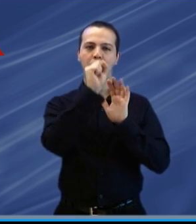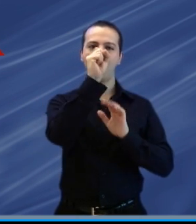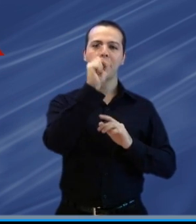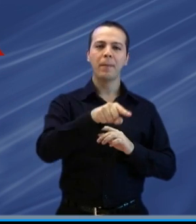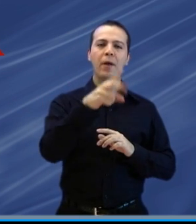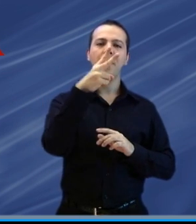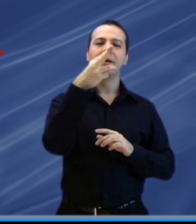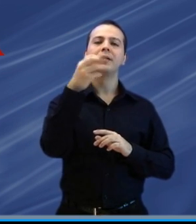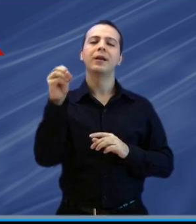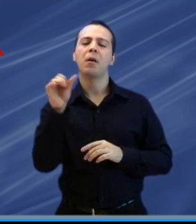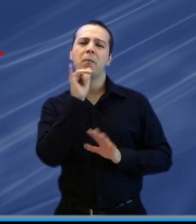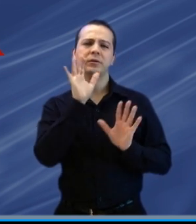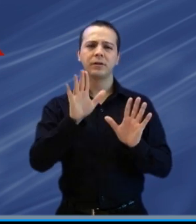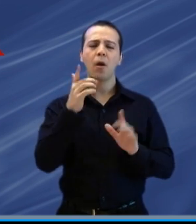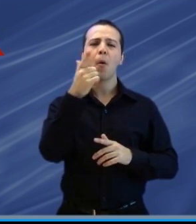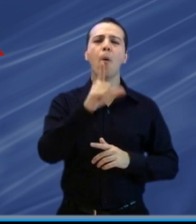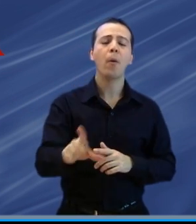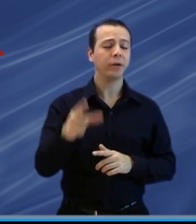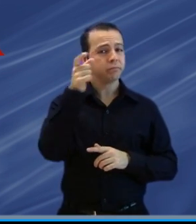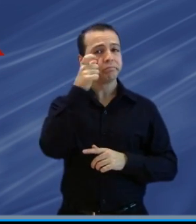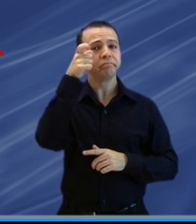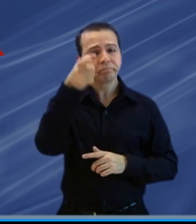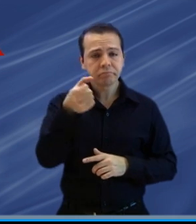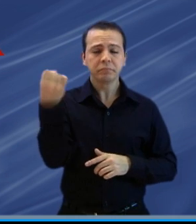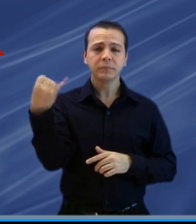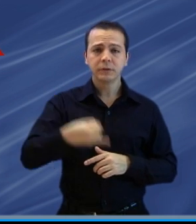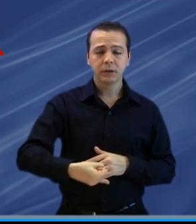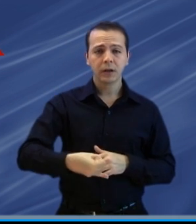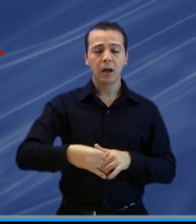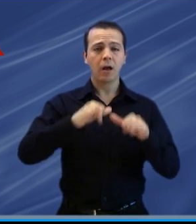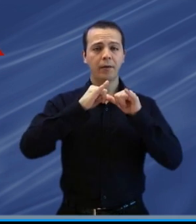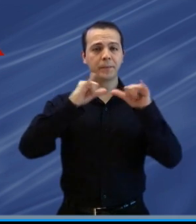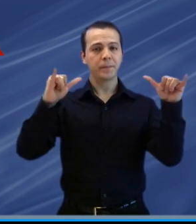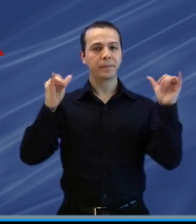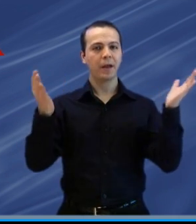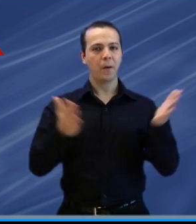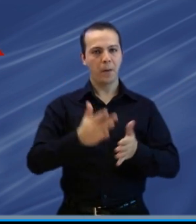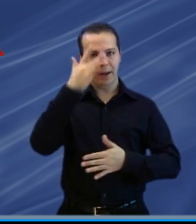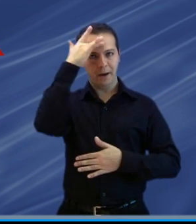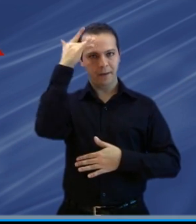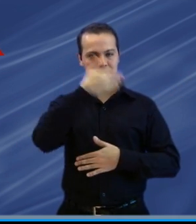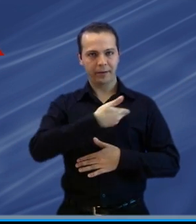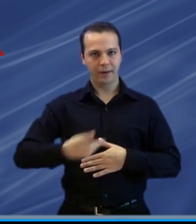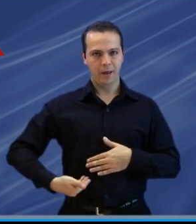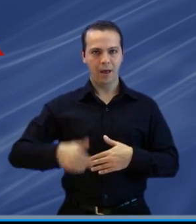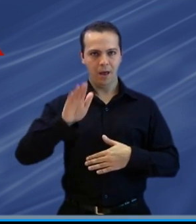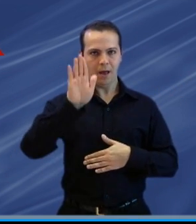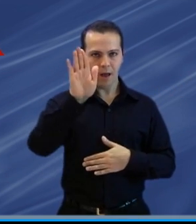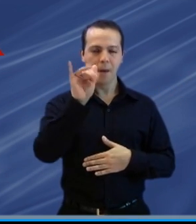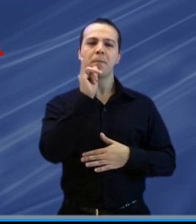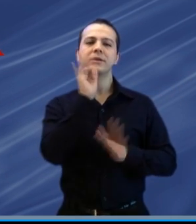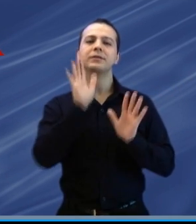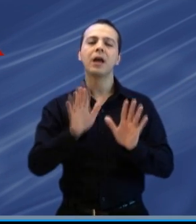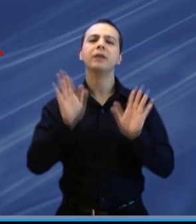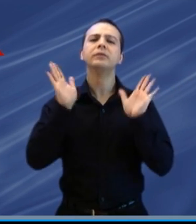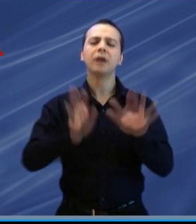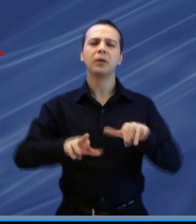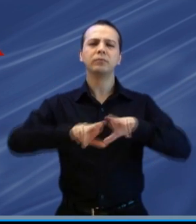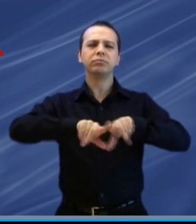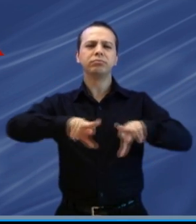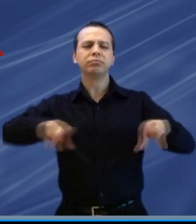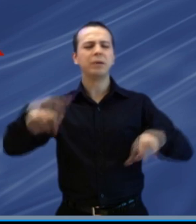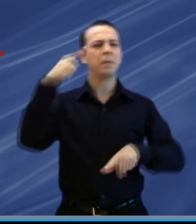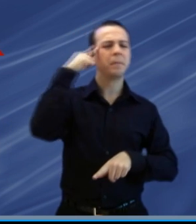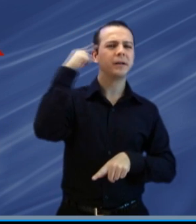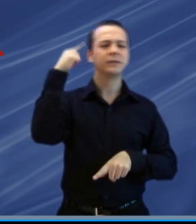estão. E eu acho que isso seria muito interessante. E até um recado aí para os nossos candidatos nos vários níveis, a pensar